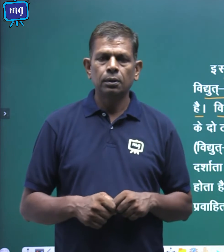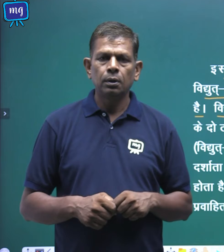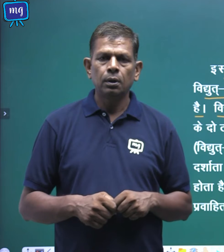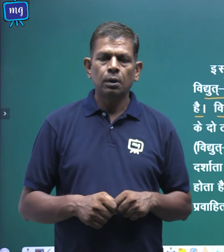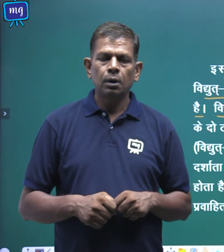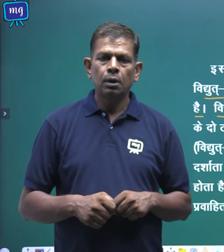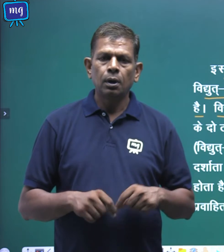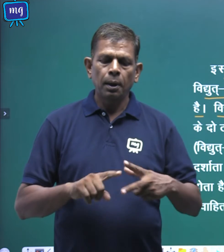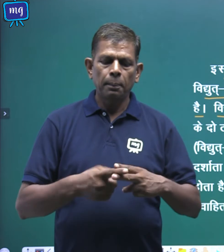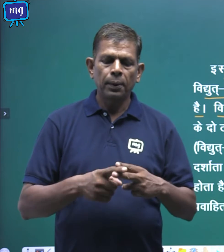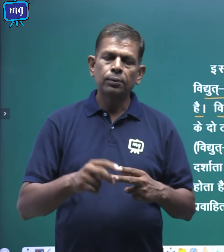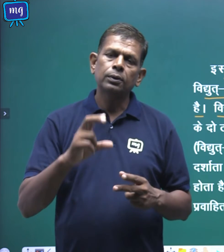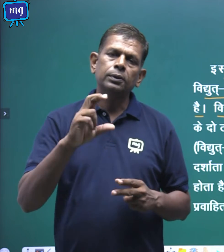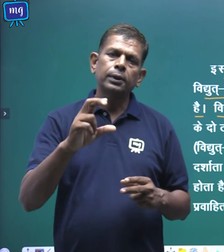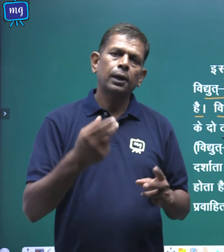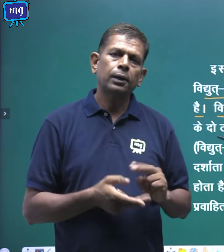विद्युत सेल के